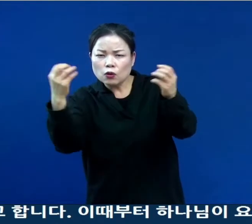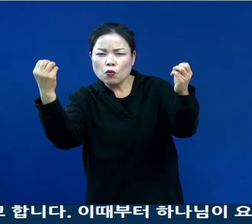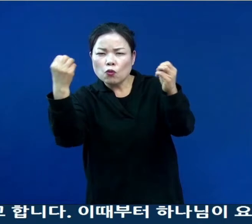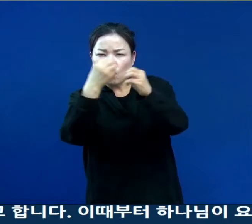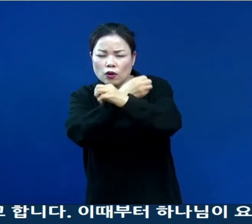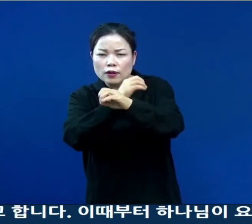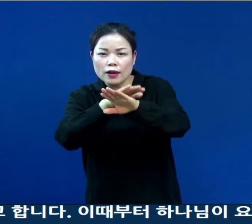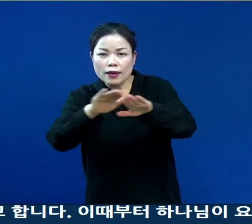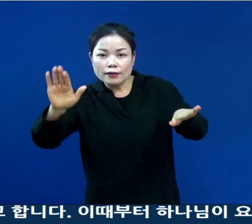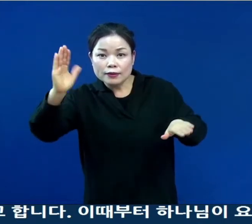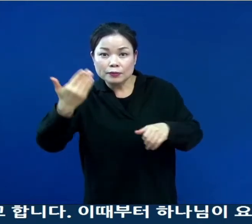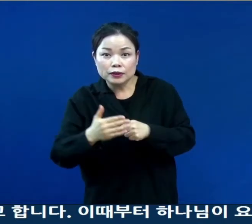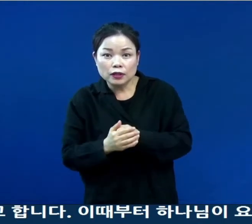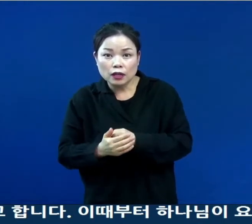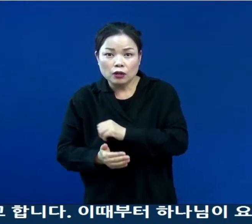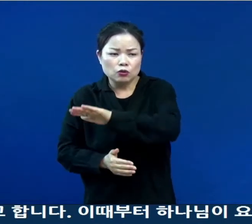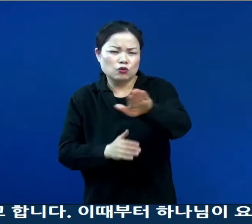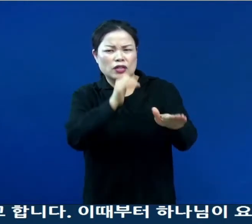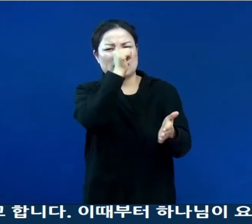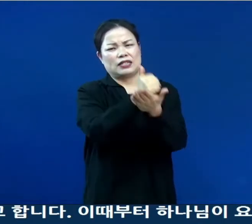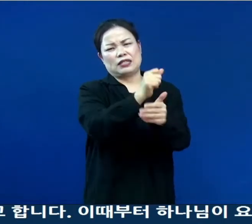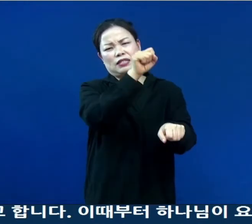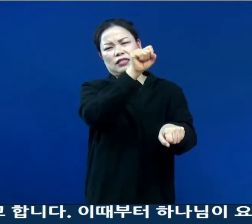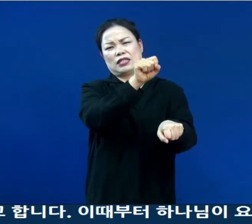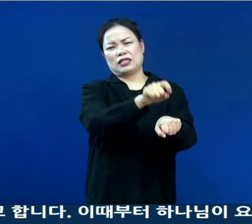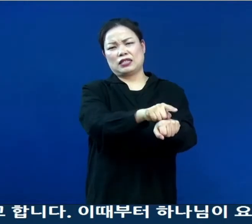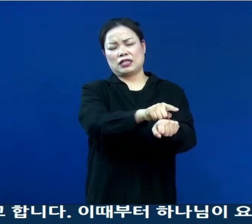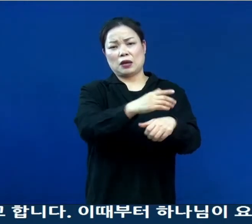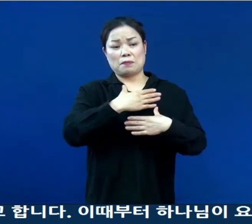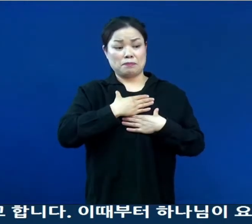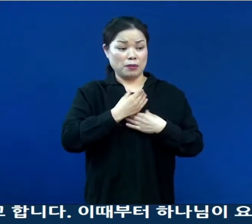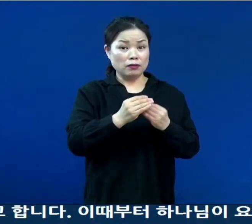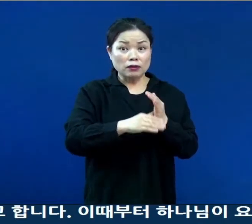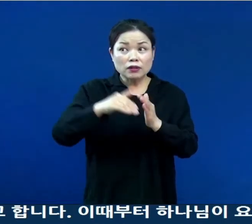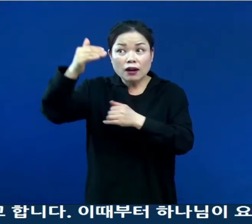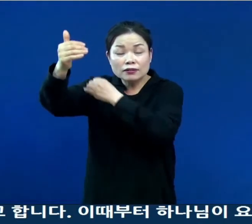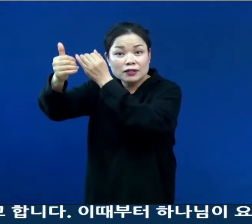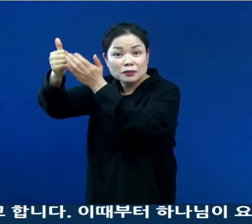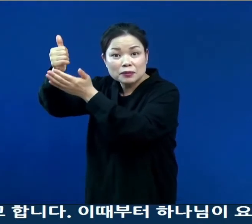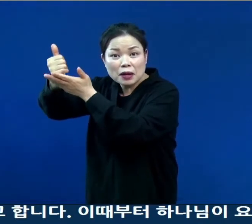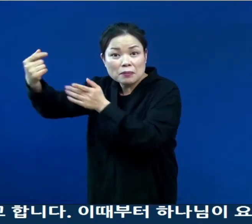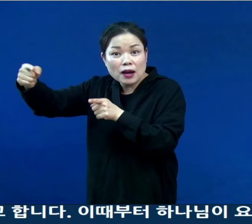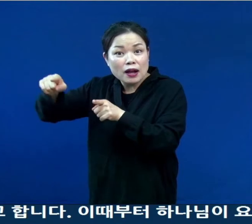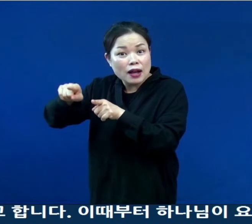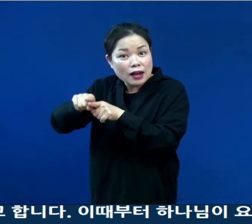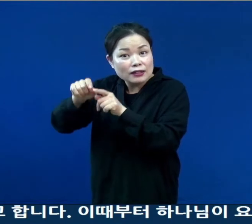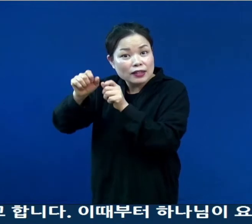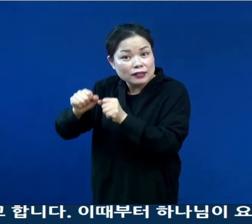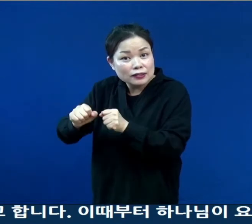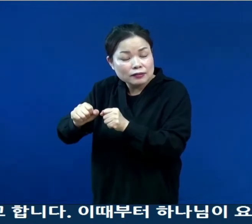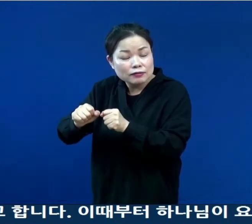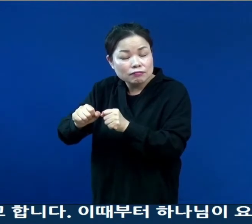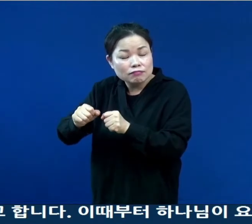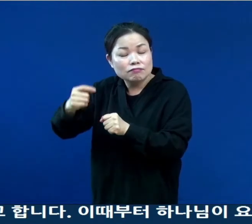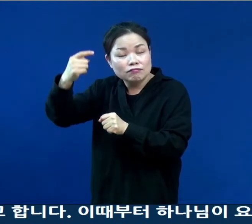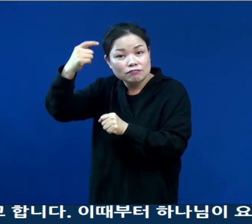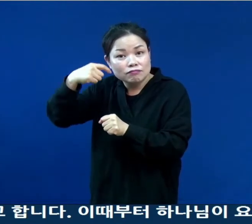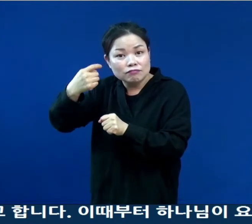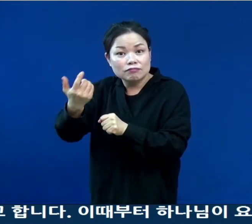풀려집니다. 우리의 죄성은 평안할 때는 하나님이 함께 하심을 당연히